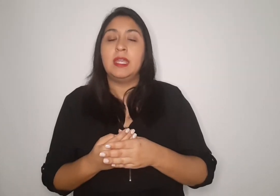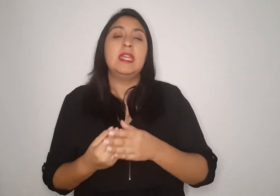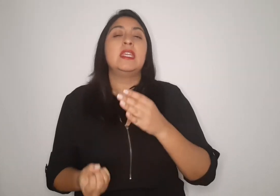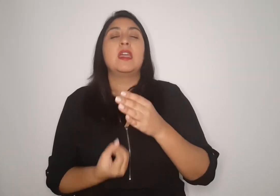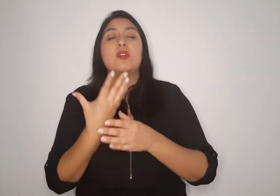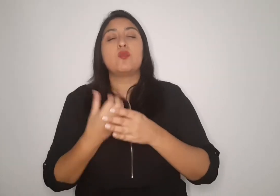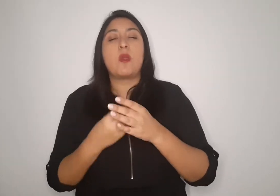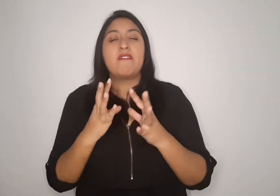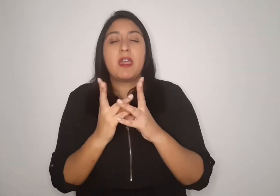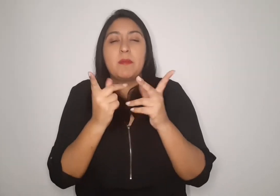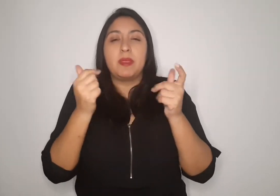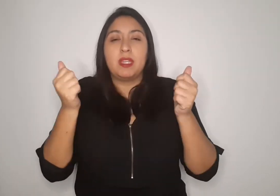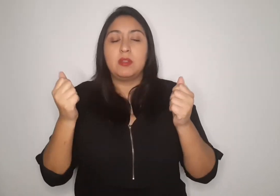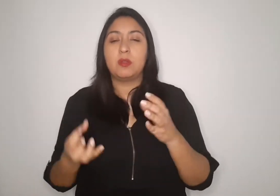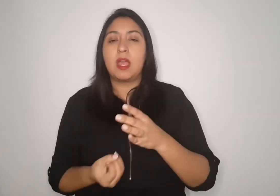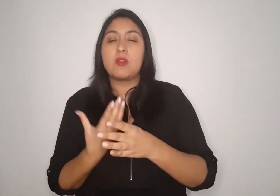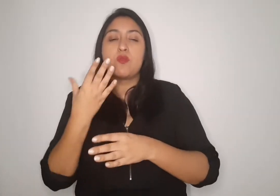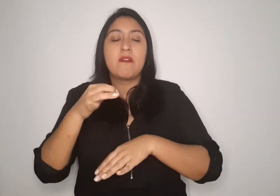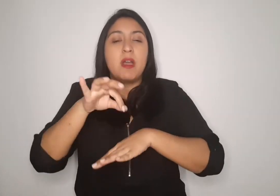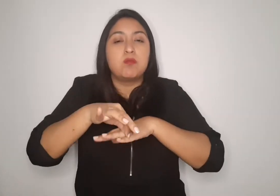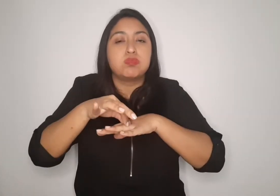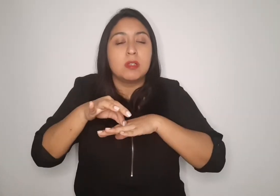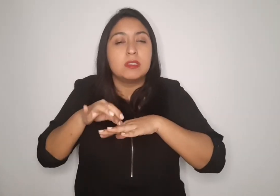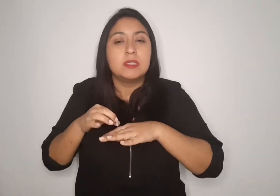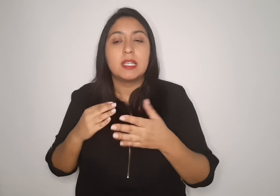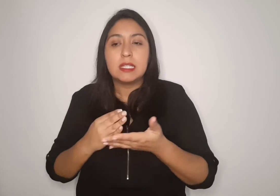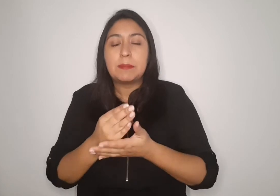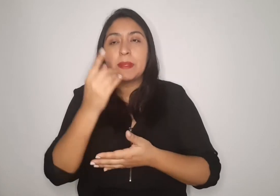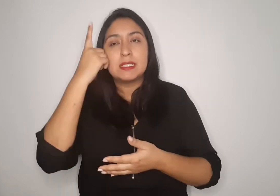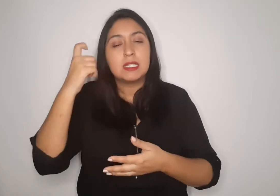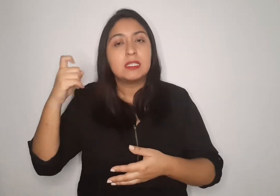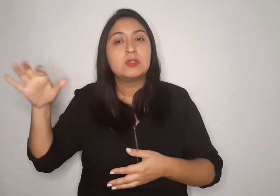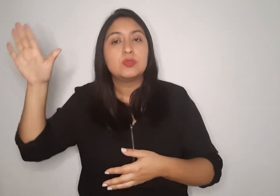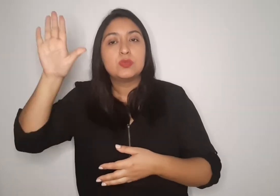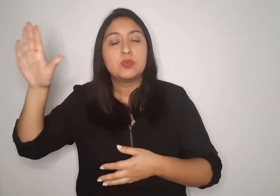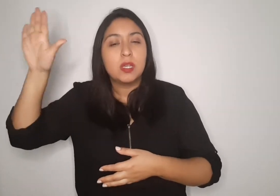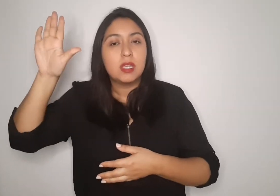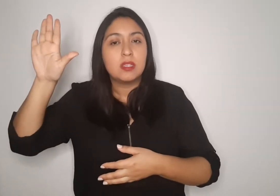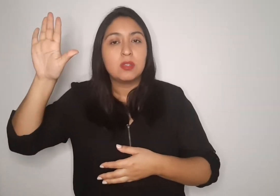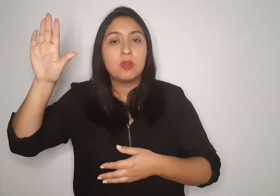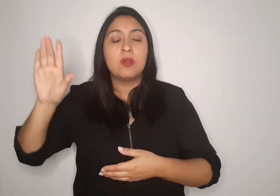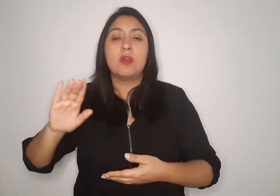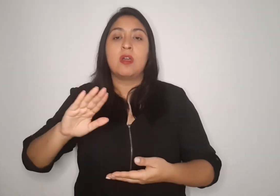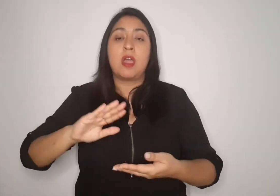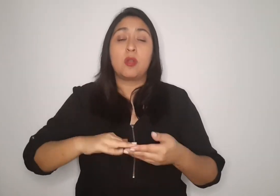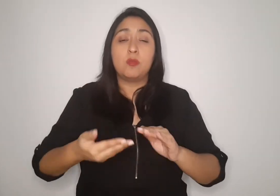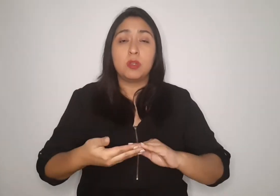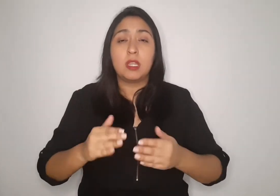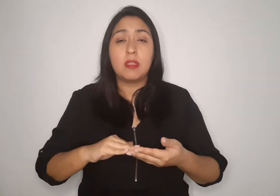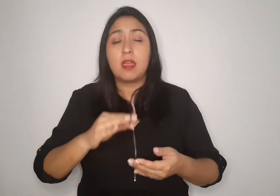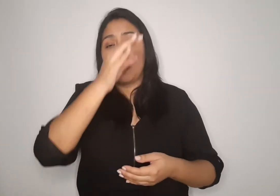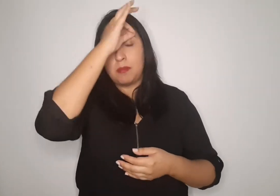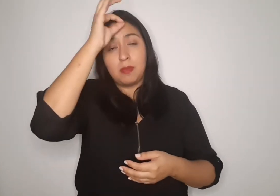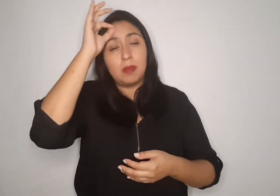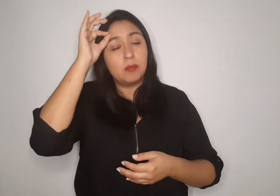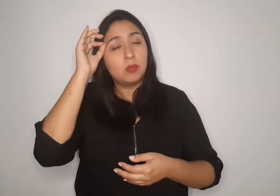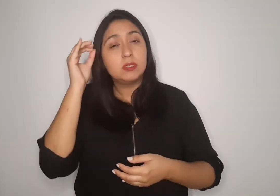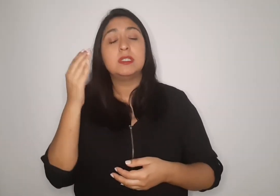de la espiritualidad, empiezan los sueños, ¿ya? Ahí la comunidad, y no solamente mapuche, esto es de todo el cono sur,